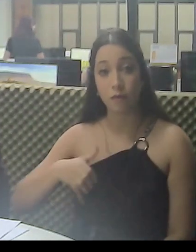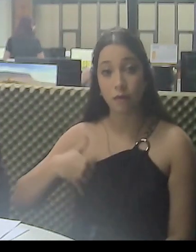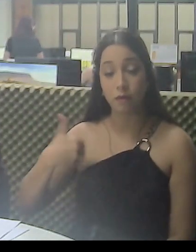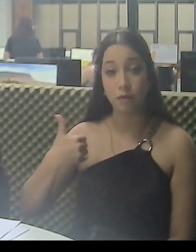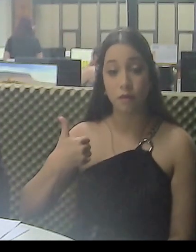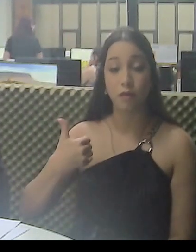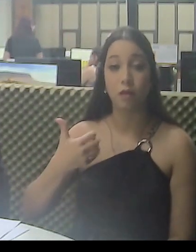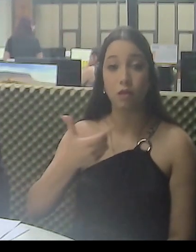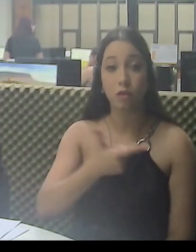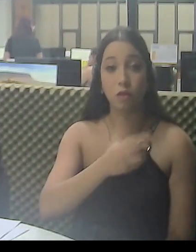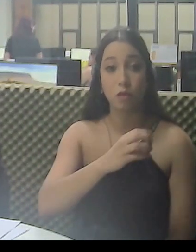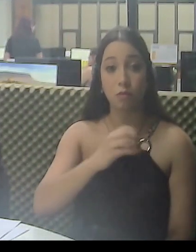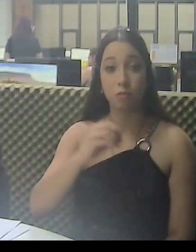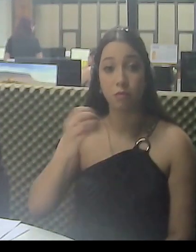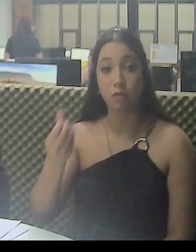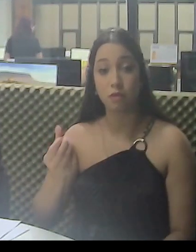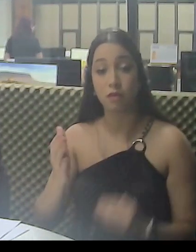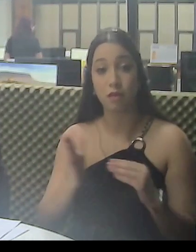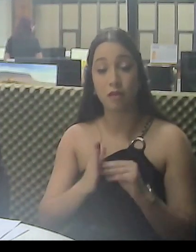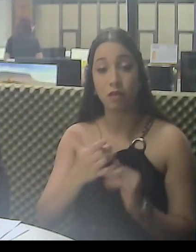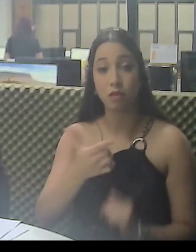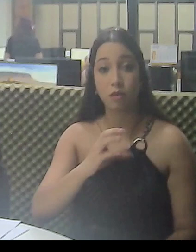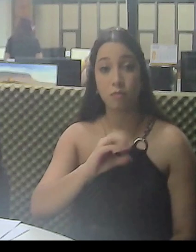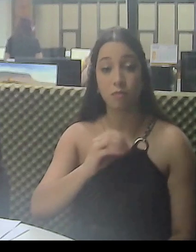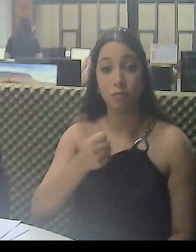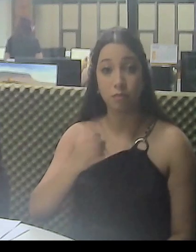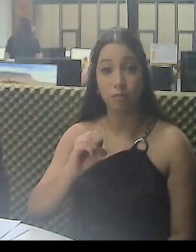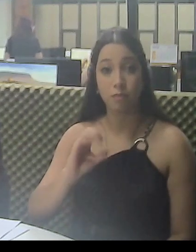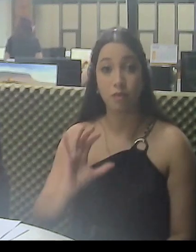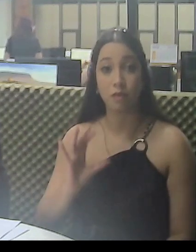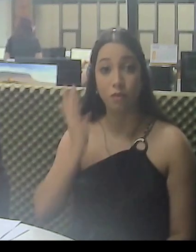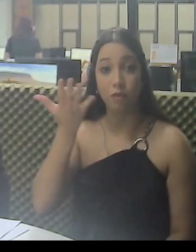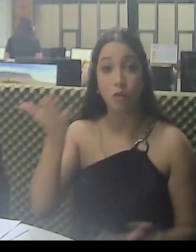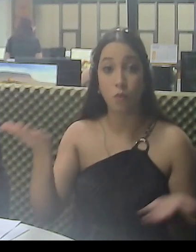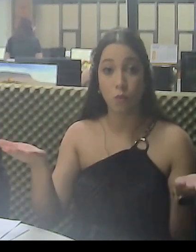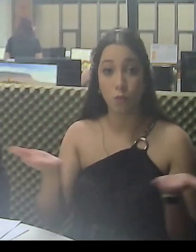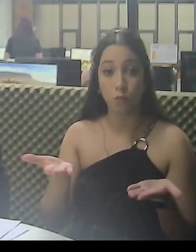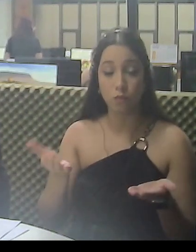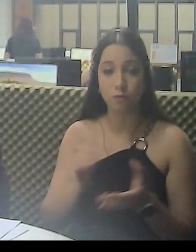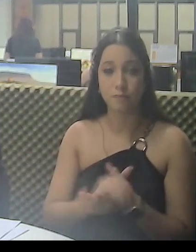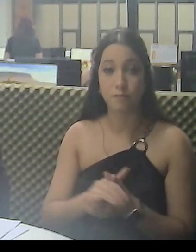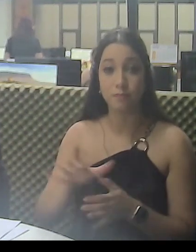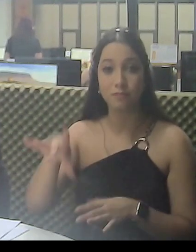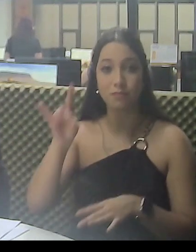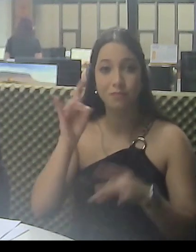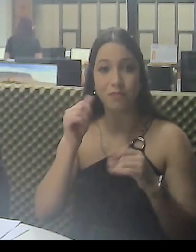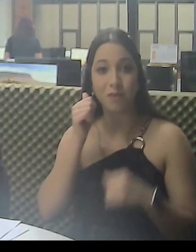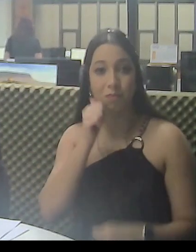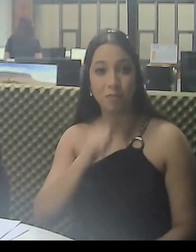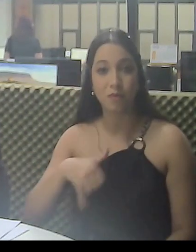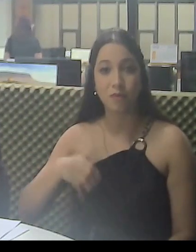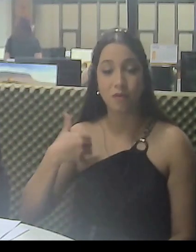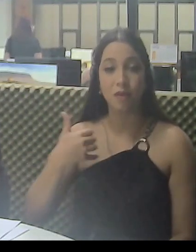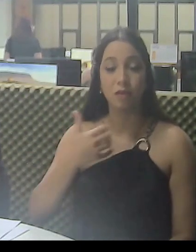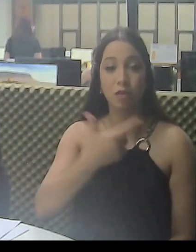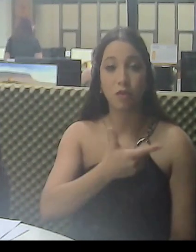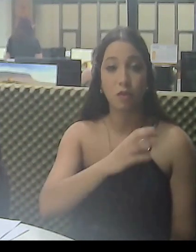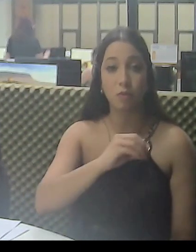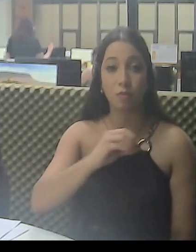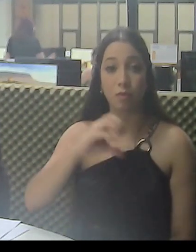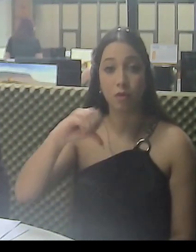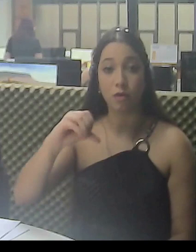entre 2006 e 2010 acontecem hoje. Já a seletiva feminina para nascidas entre 2009